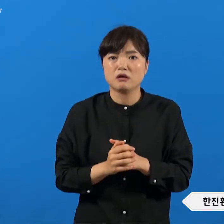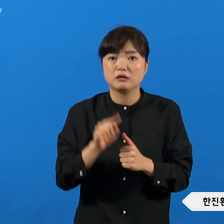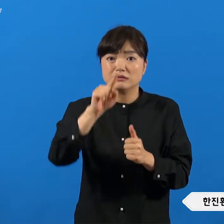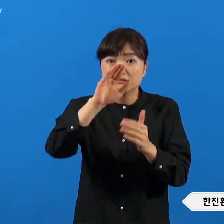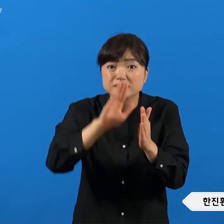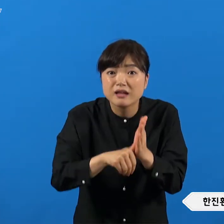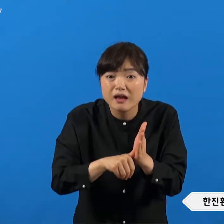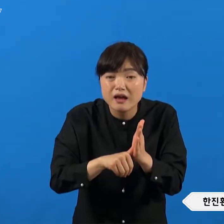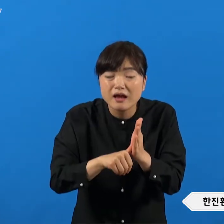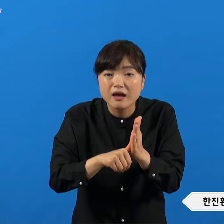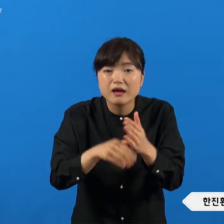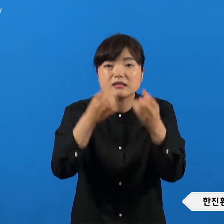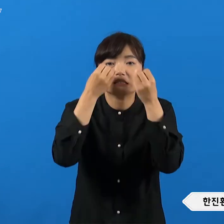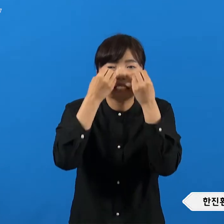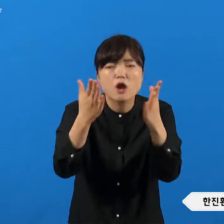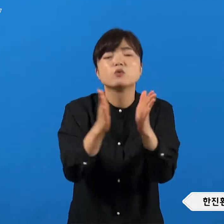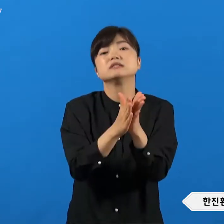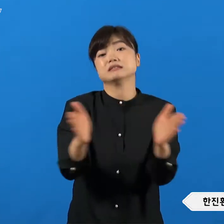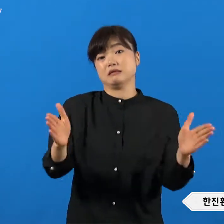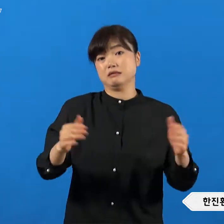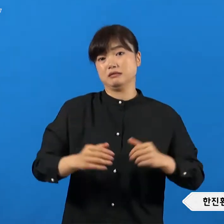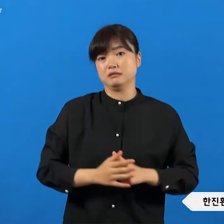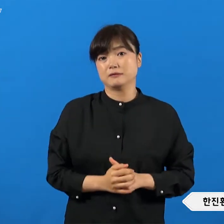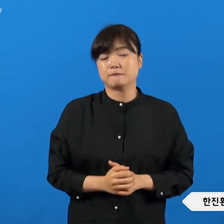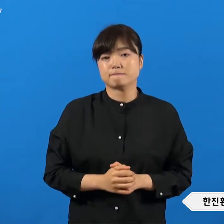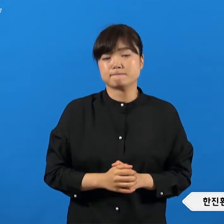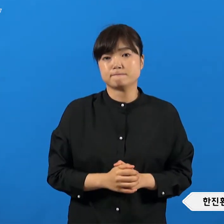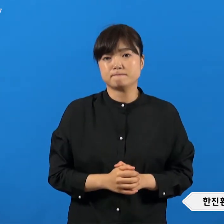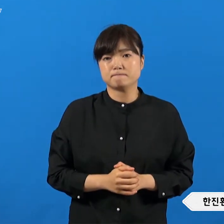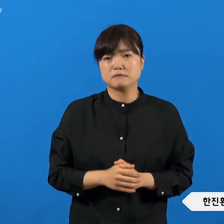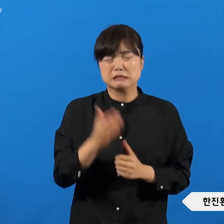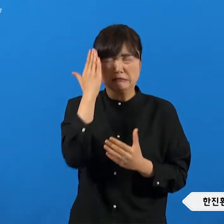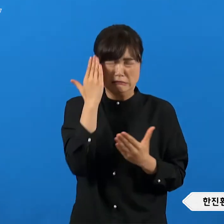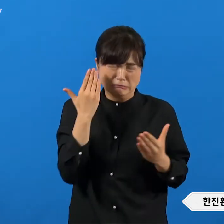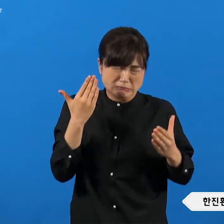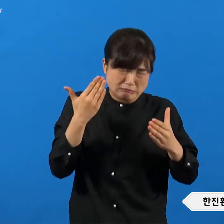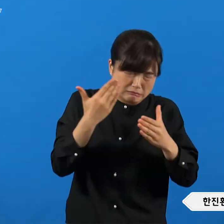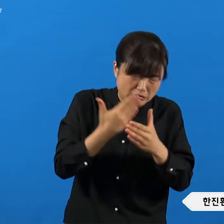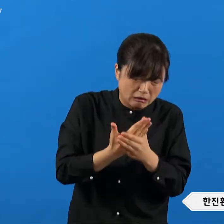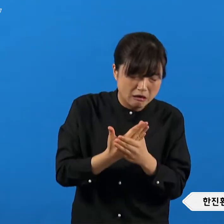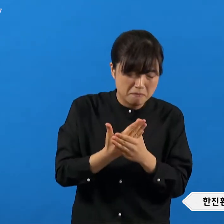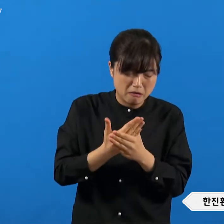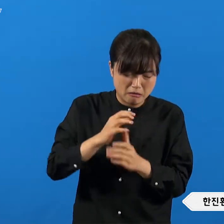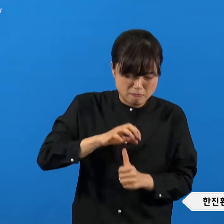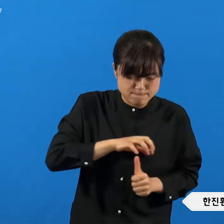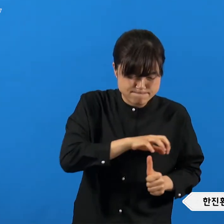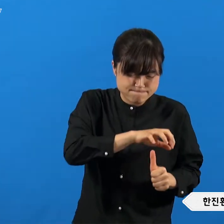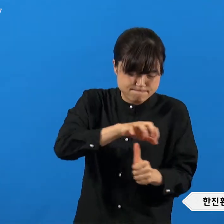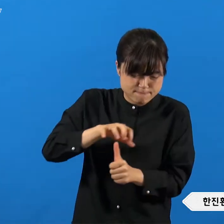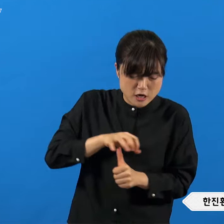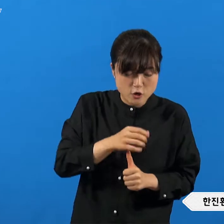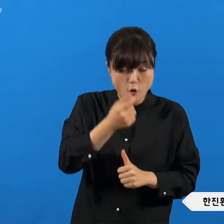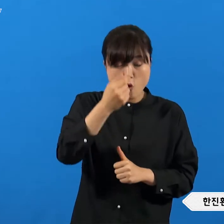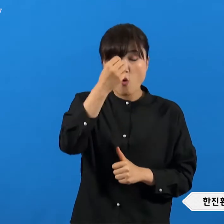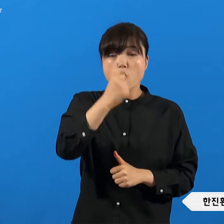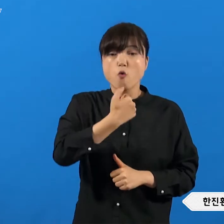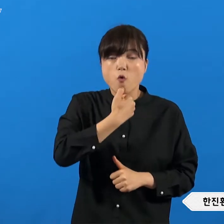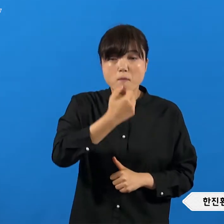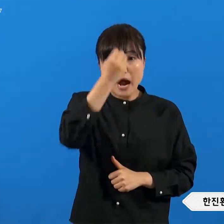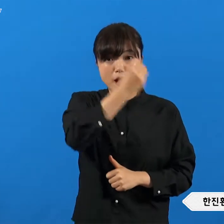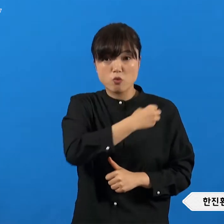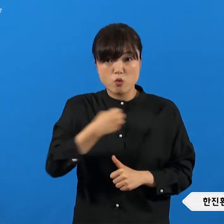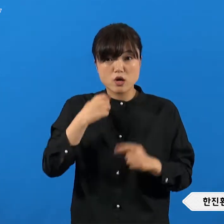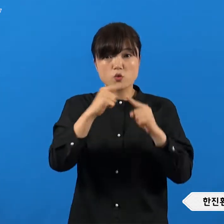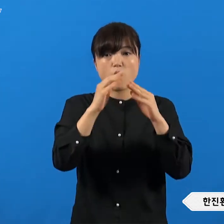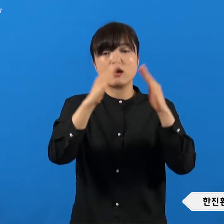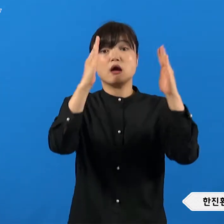그 순간이 새 역사의 시작이었습니다. 흑암에 갇혀있던 로마 가톨릭 교회가 무너지고